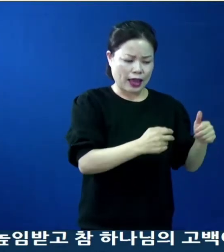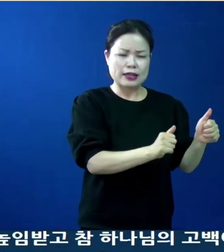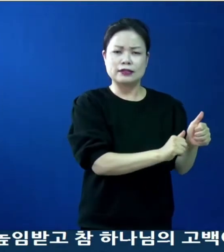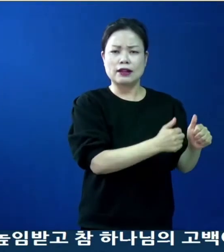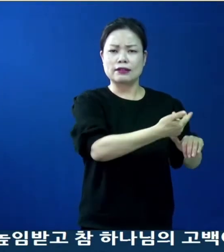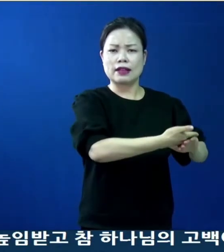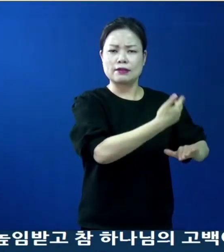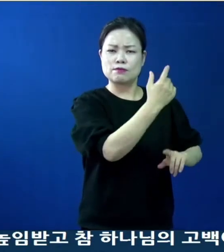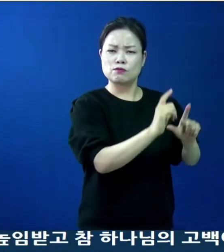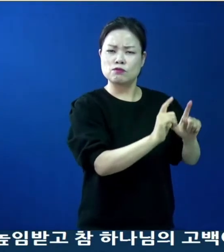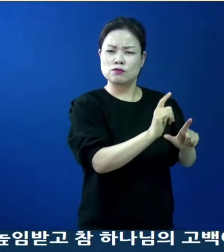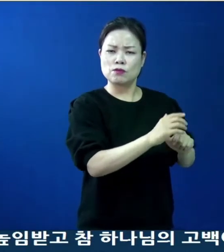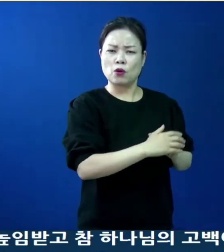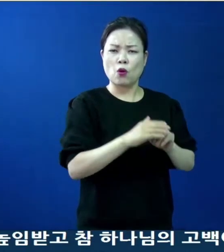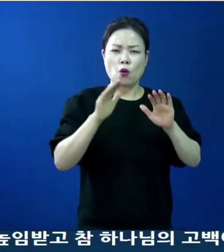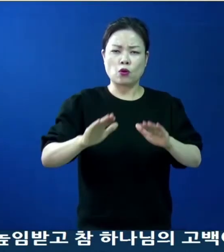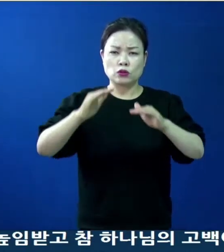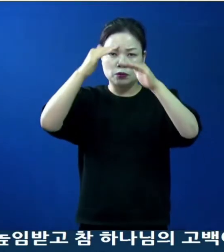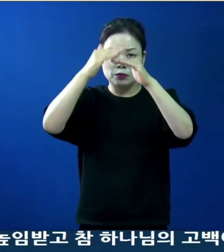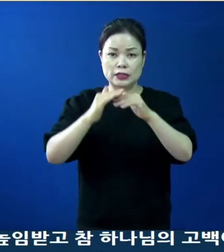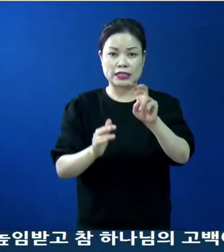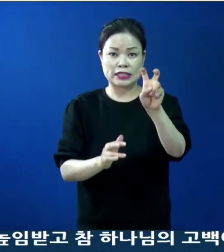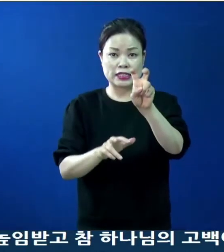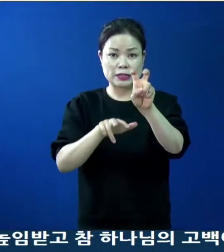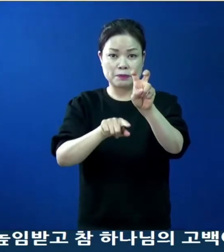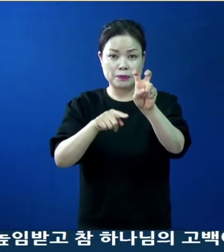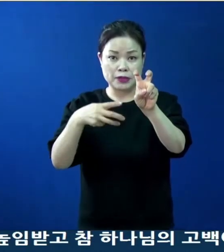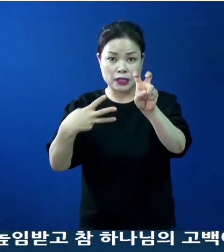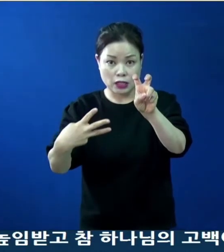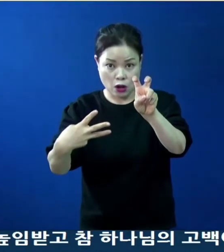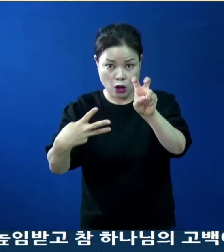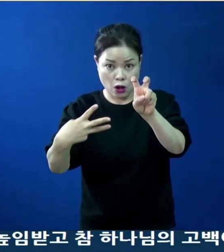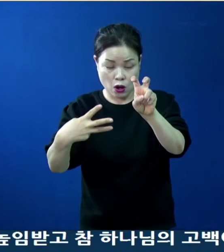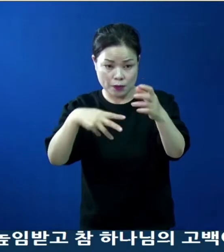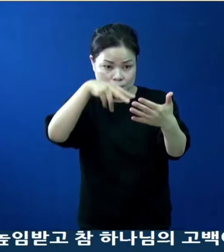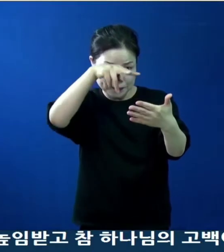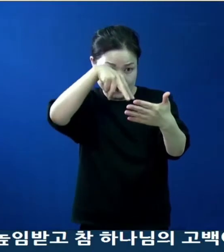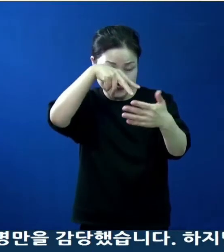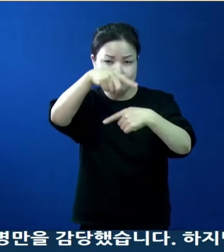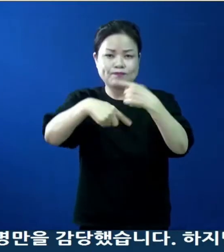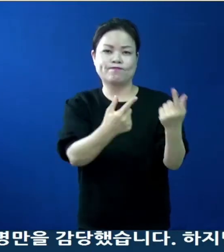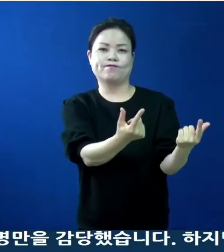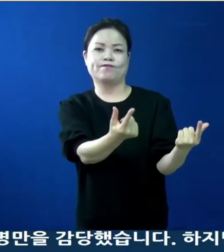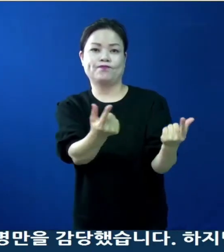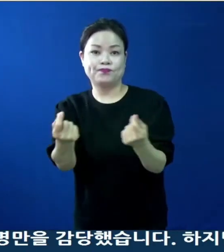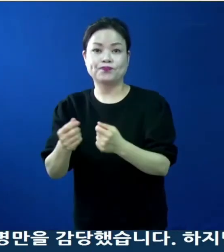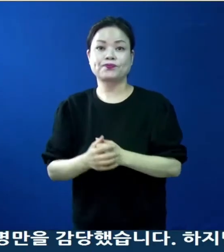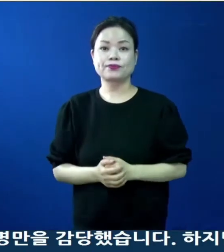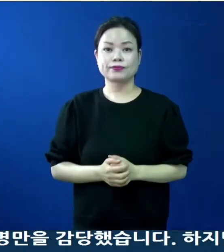것 같습니다. 그럼 우리 오늘 본문 20절을 우리 같이 함께 다시 읽어보겠습니다. 20절